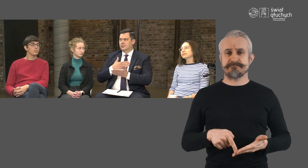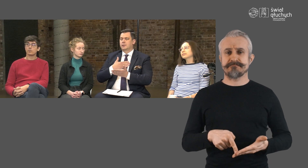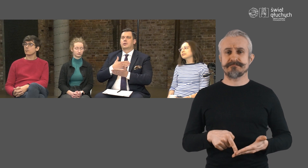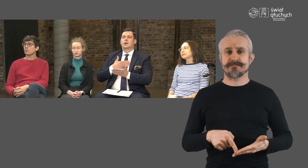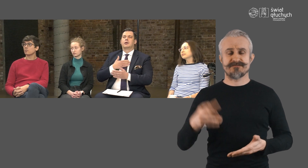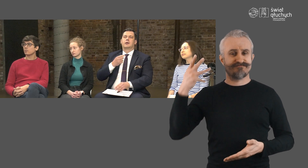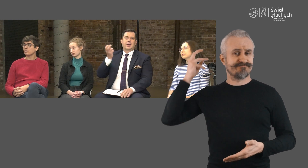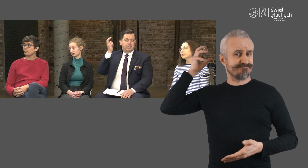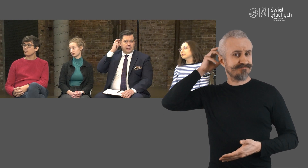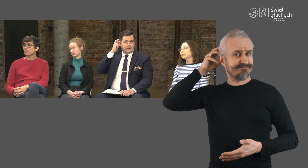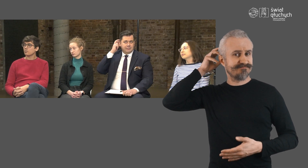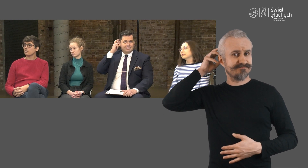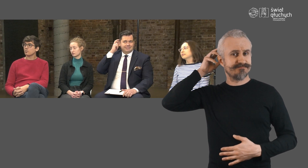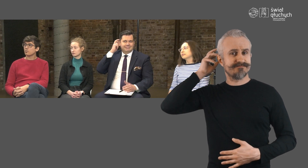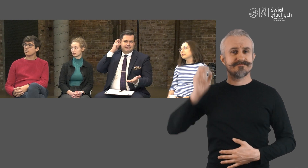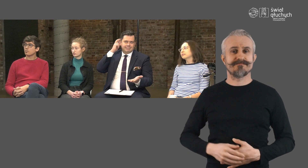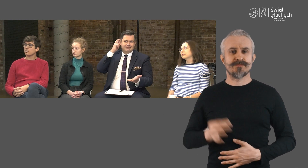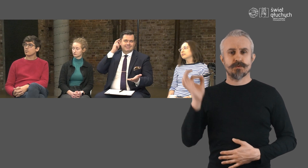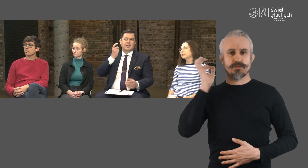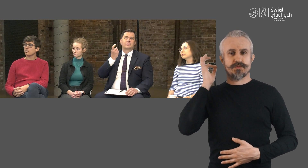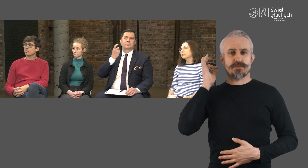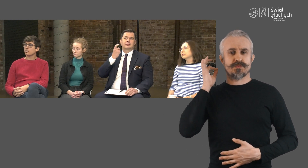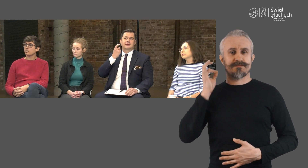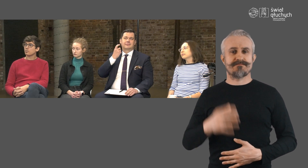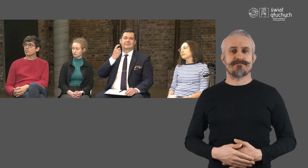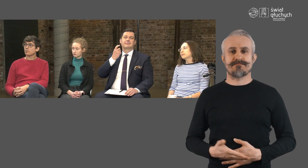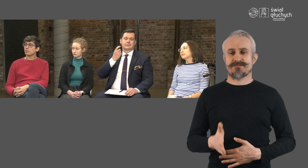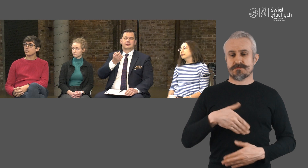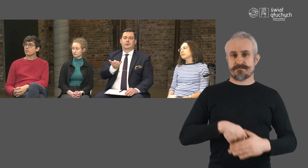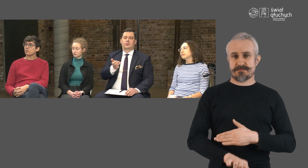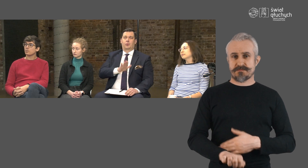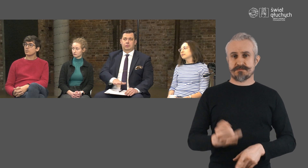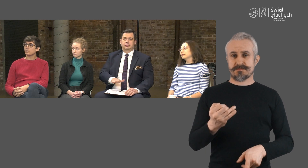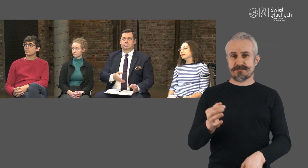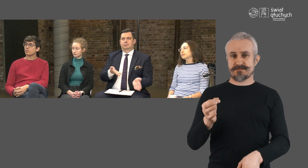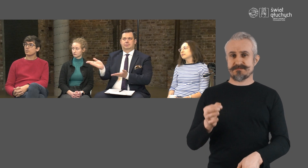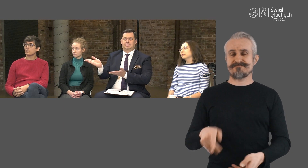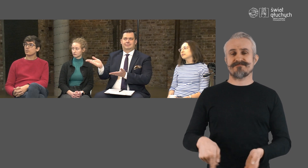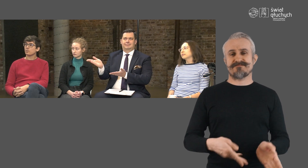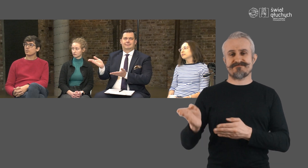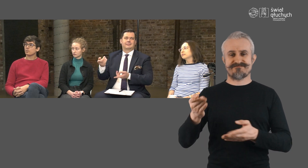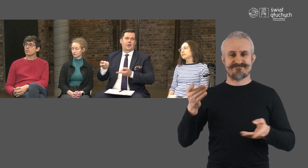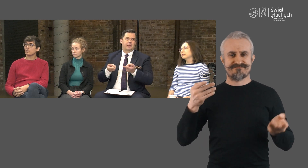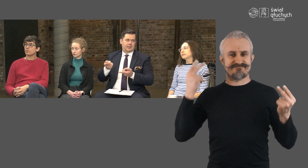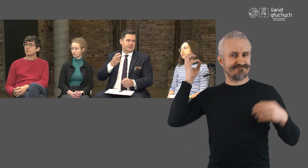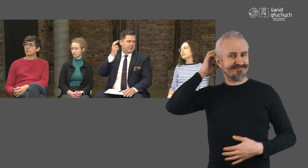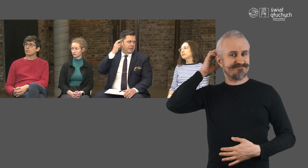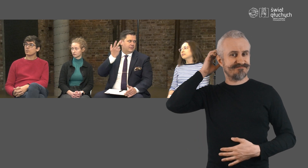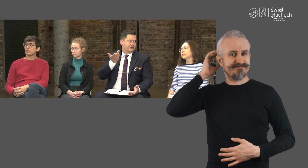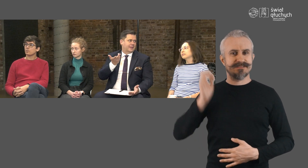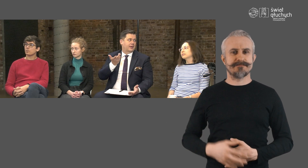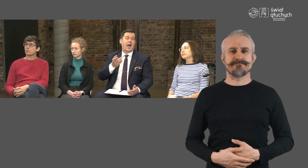Od 20 lat już mamy implanty, słyszący. Jeżeli urodzi się dziecko słyszące,